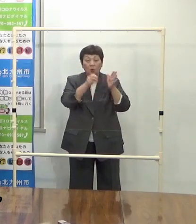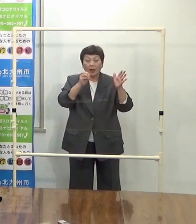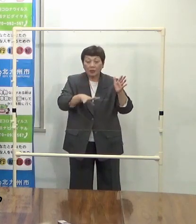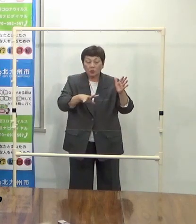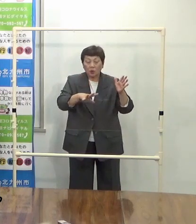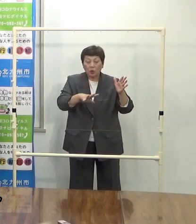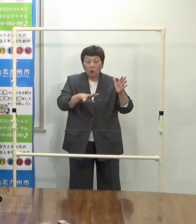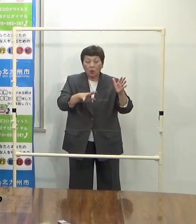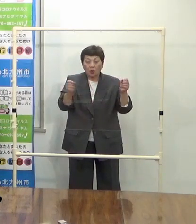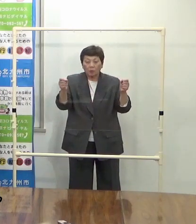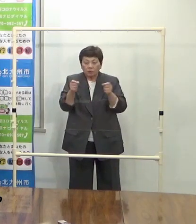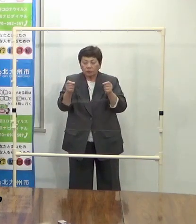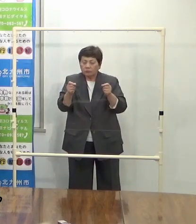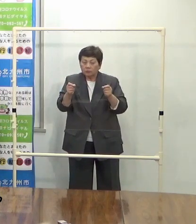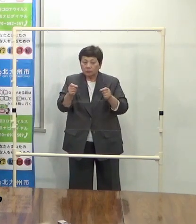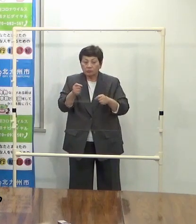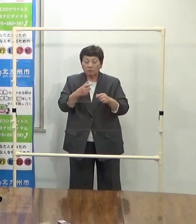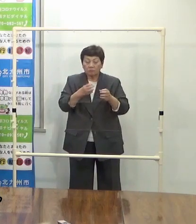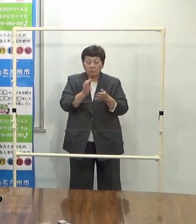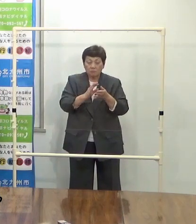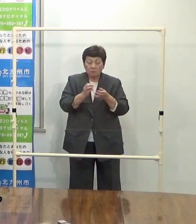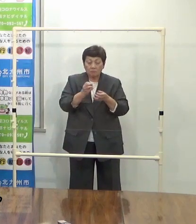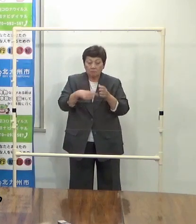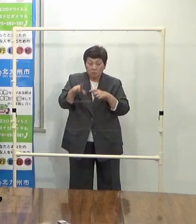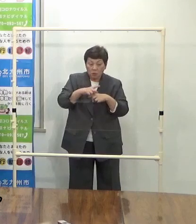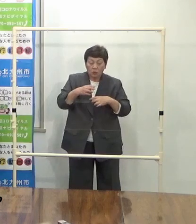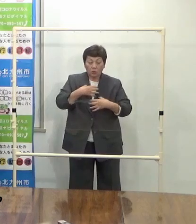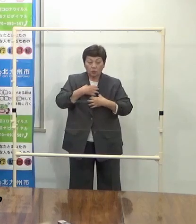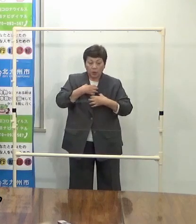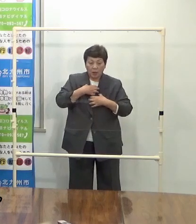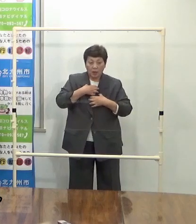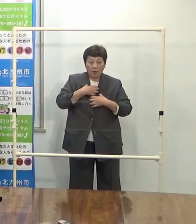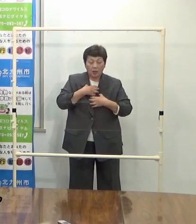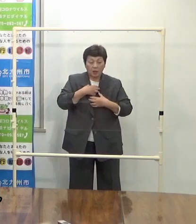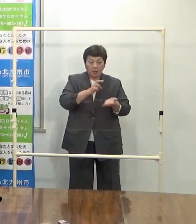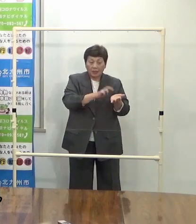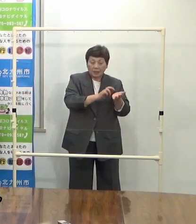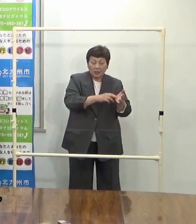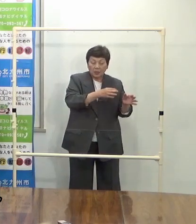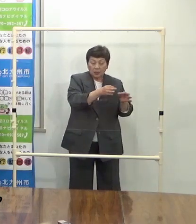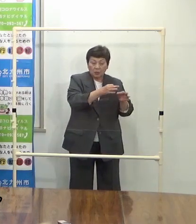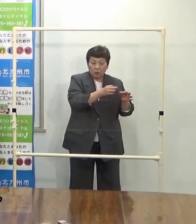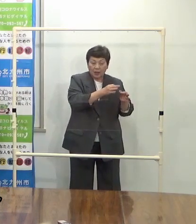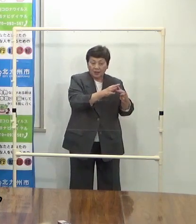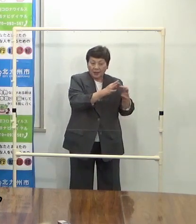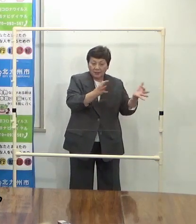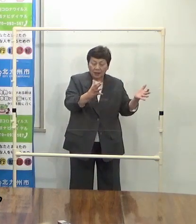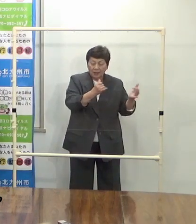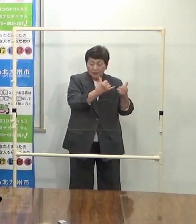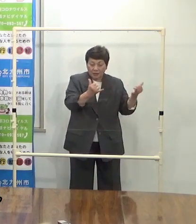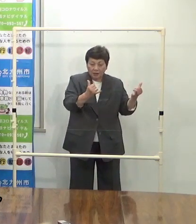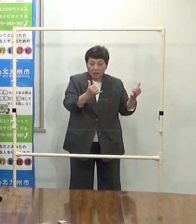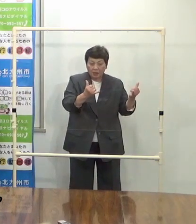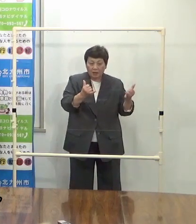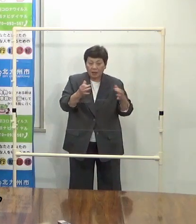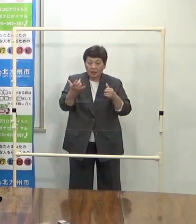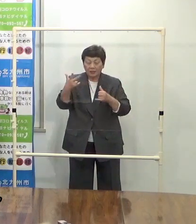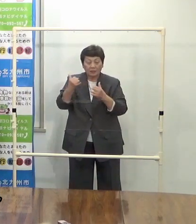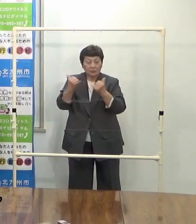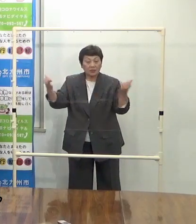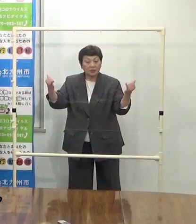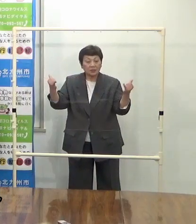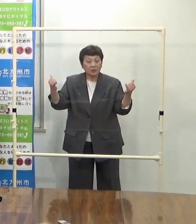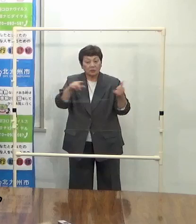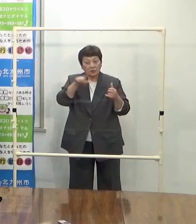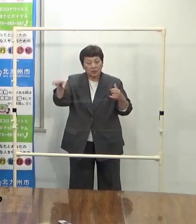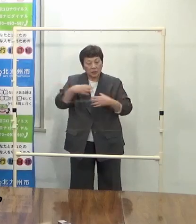はり新たな不安をですね、医療関係者や県民に与えるのではないかと思います。とにかく解除